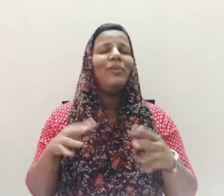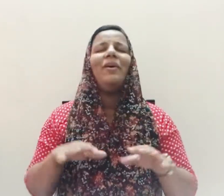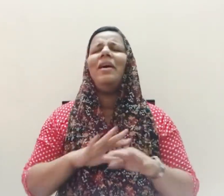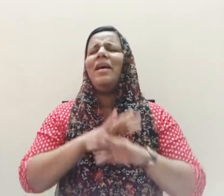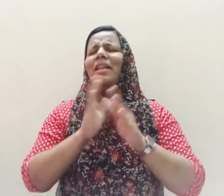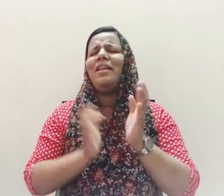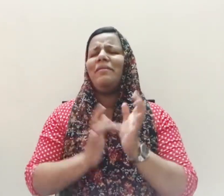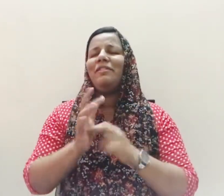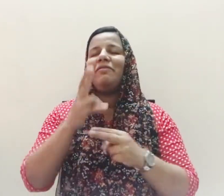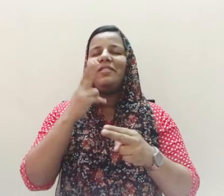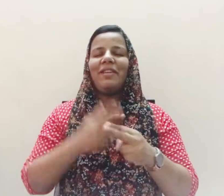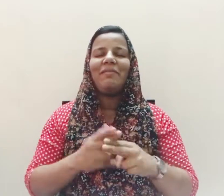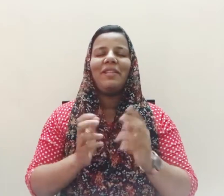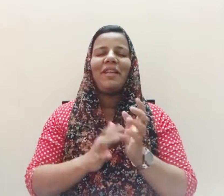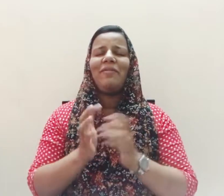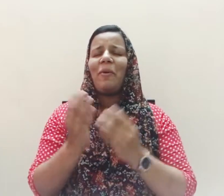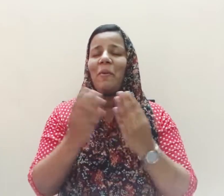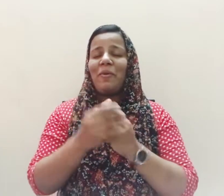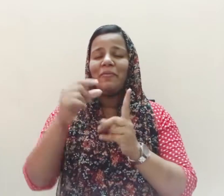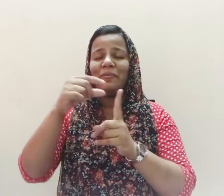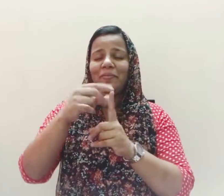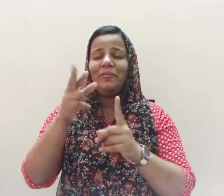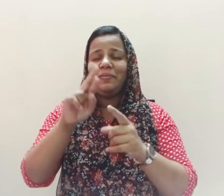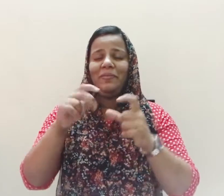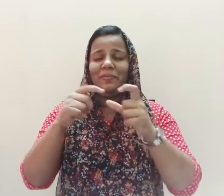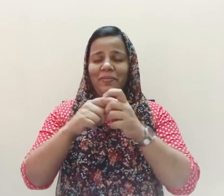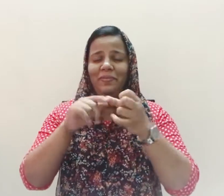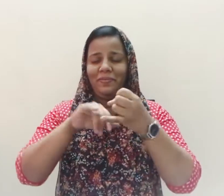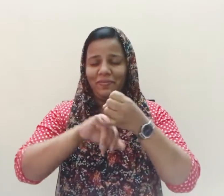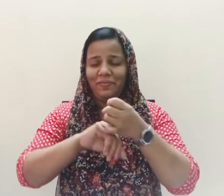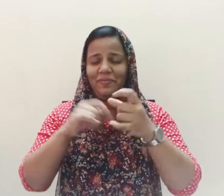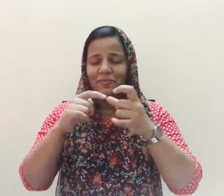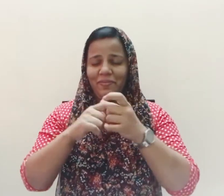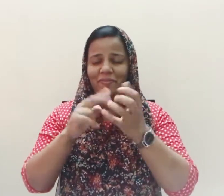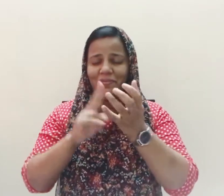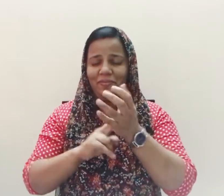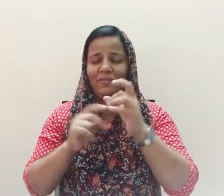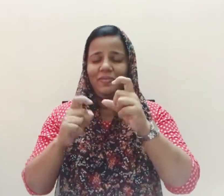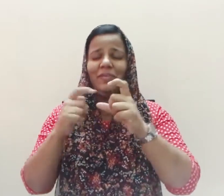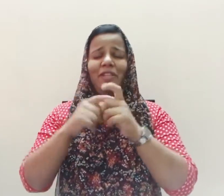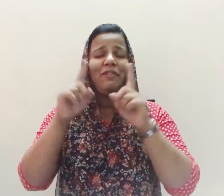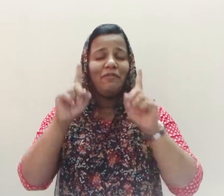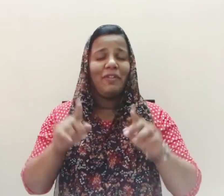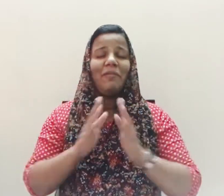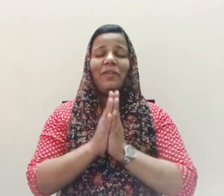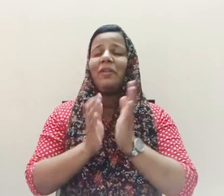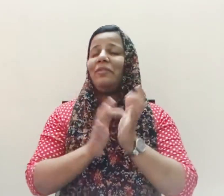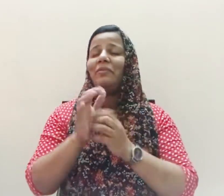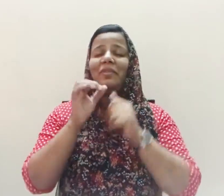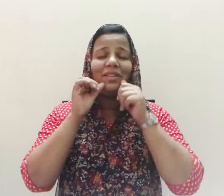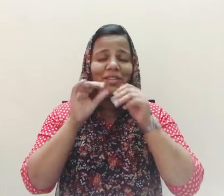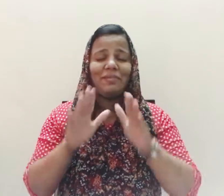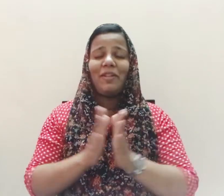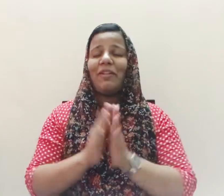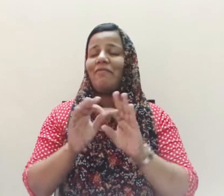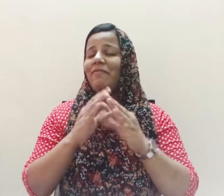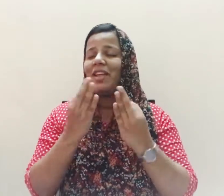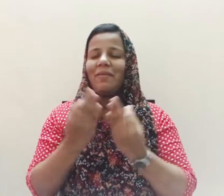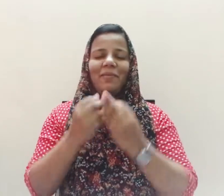ക്രിസ്തുവിൻ നാമത്തിൽ ദൈവ സാന്നിധ്യം വ്യാപരിക്കട്ടെ. ഹല്ലേലൂയ. ഞാനിവരെ അനുഗ്രഹിക്കുന്ന കർത്താവേ, ഇവരുടെ കുടുംബജീവിതത്തെ അനുഗ്രഹിക്കുന്നു, ഇവർക്ക് ദാനം